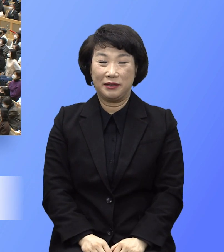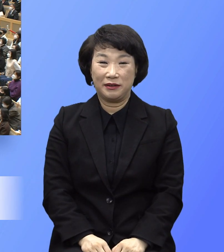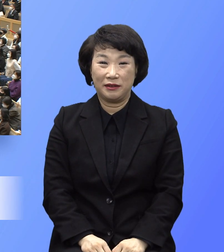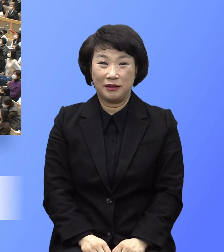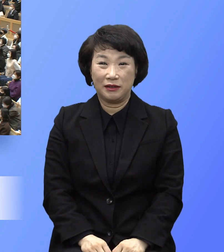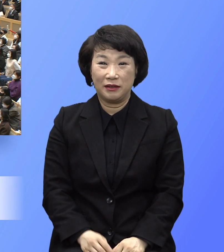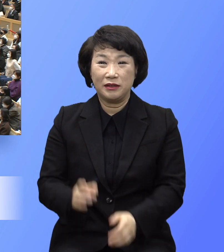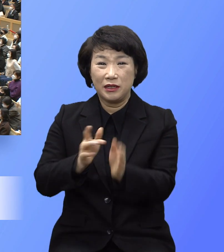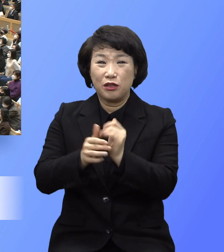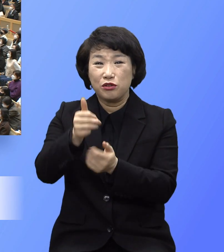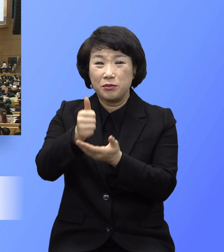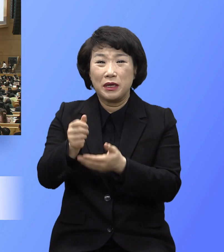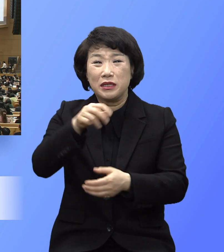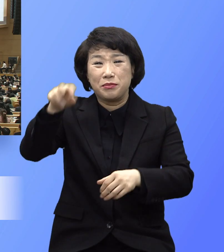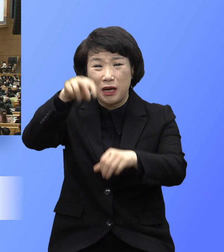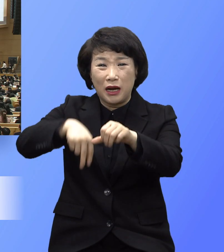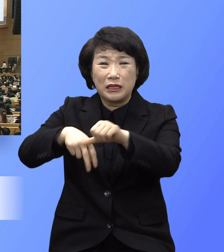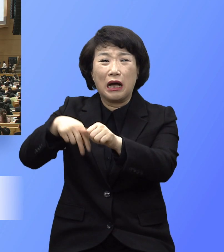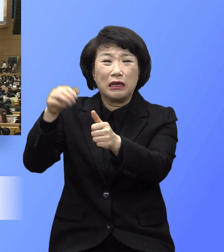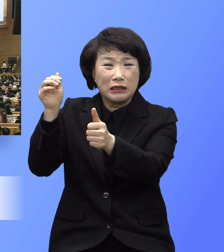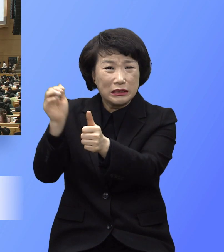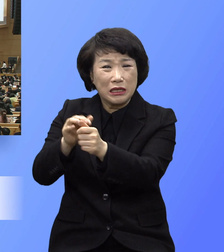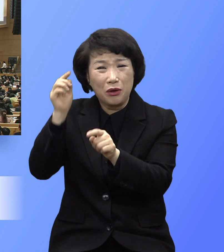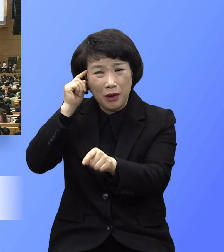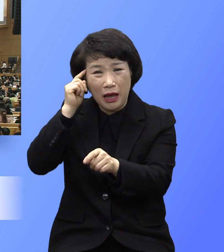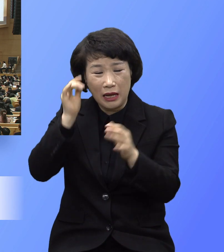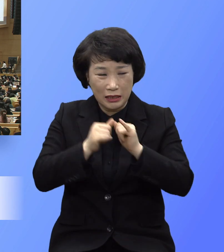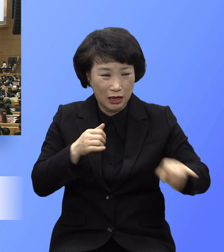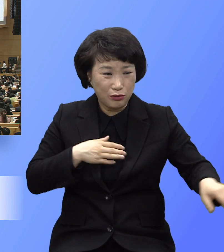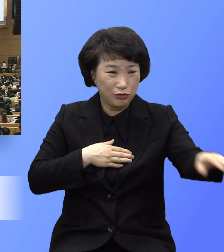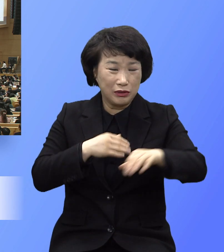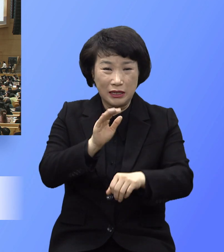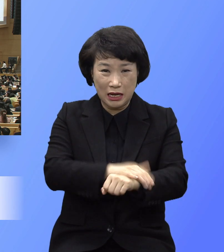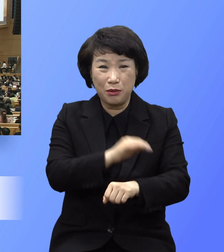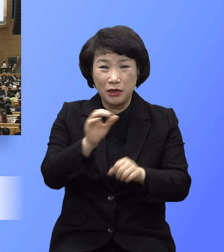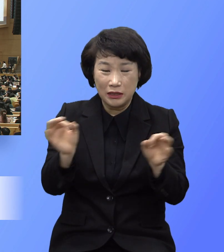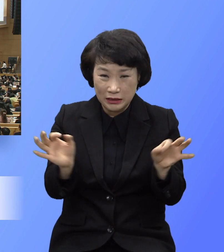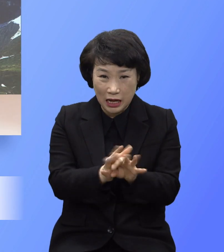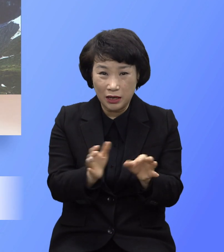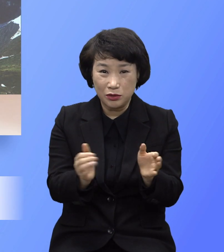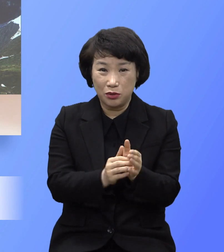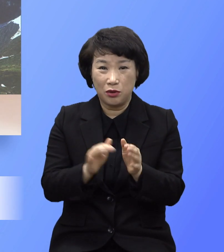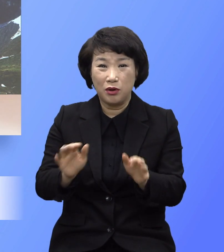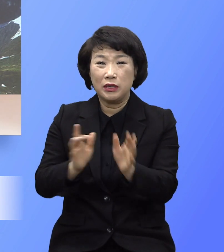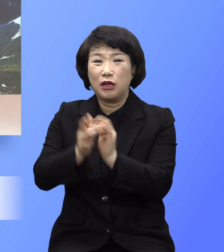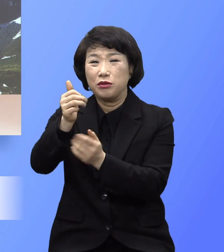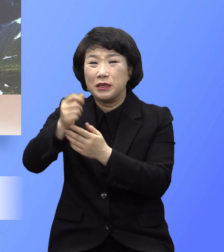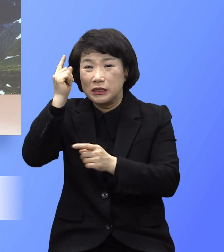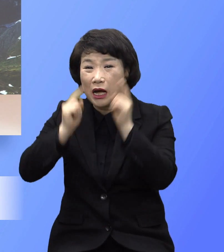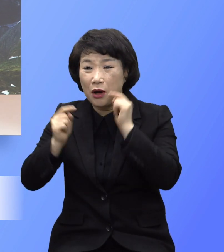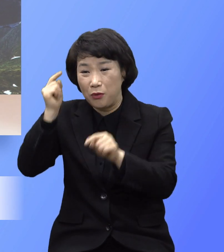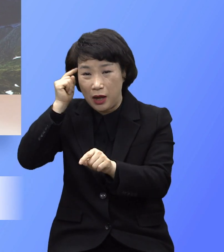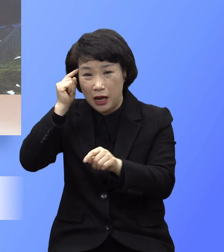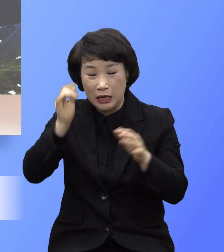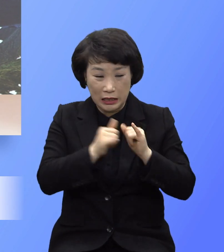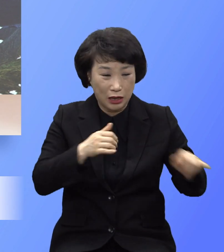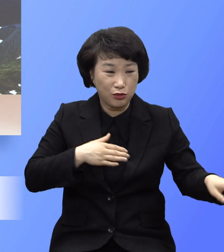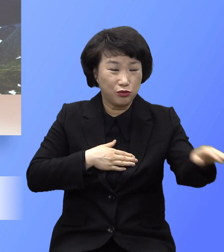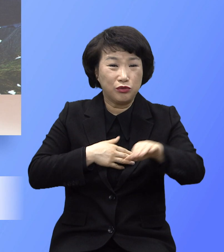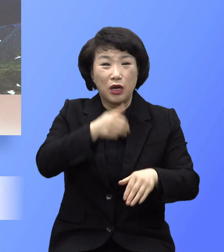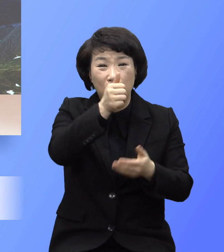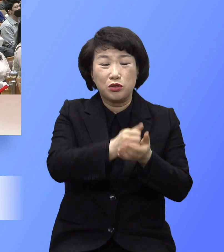축원합니다. 그가 찔림은 우리의 허물을 도말하시고 그가 상함은 우리